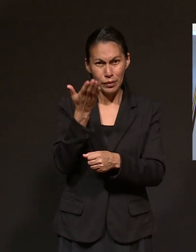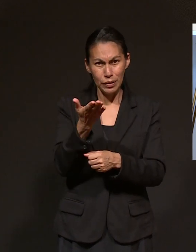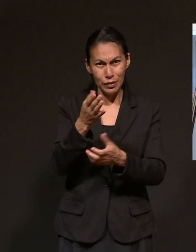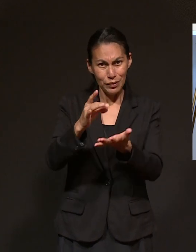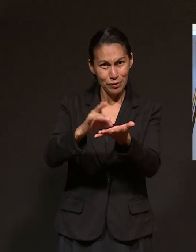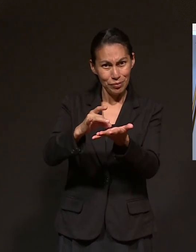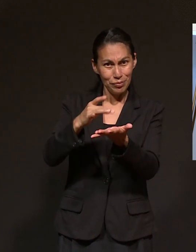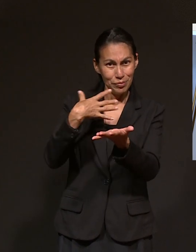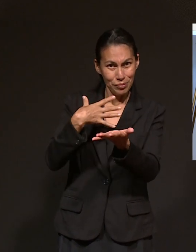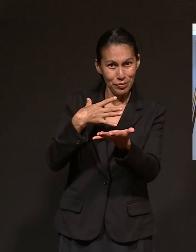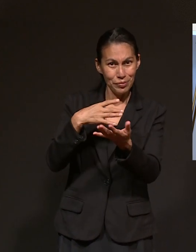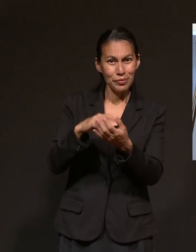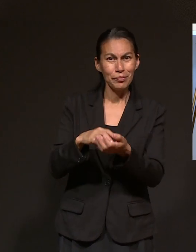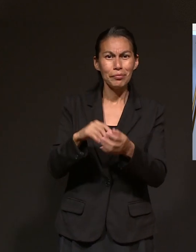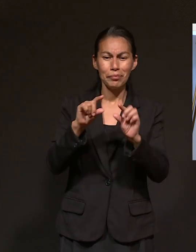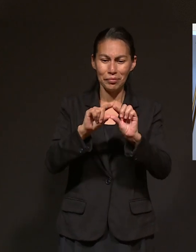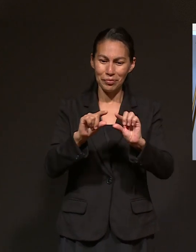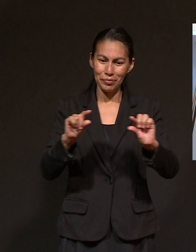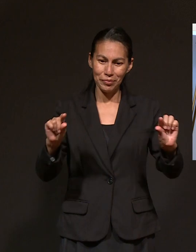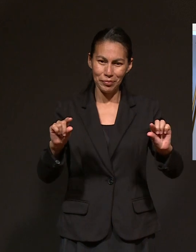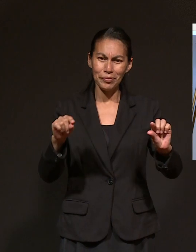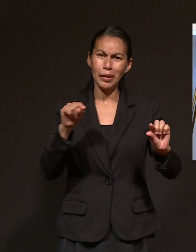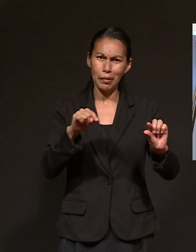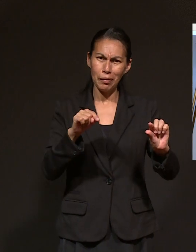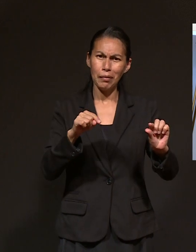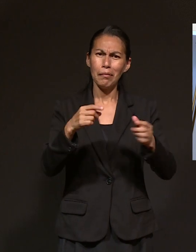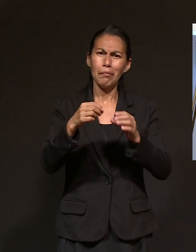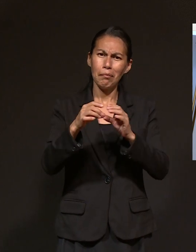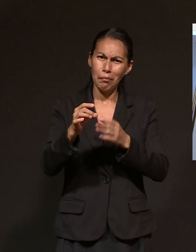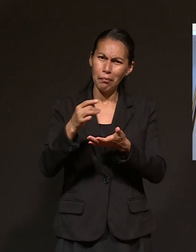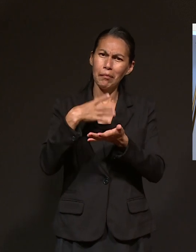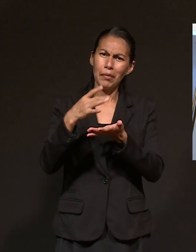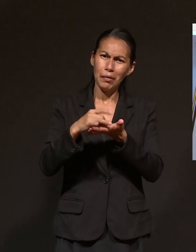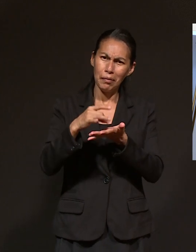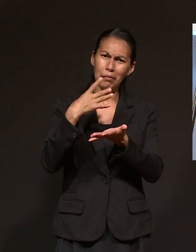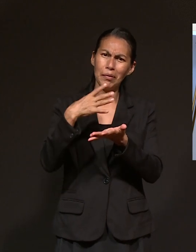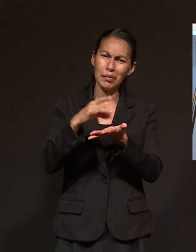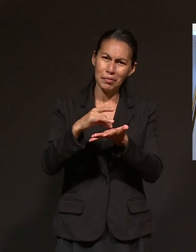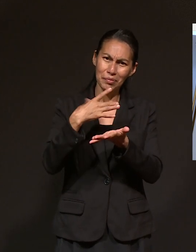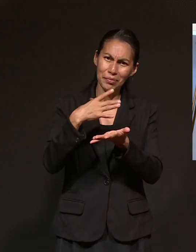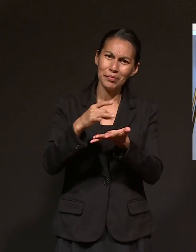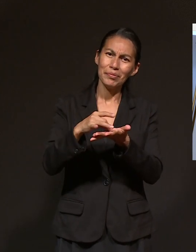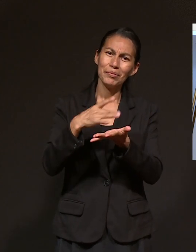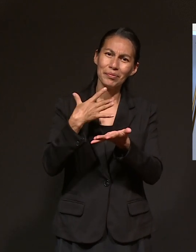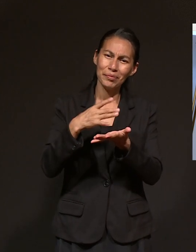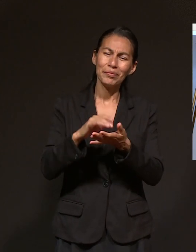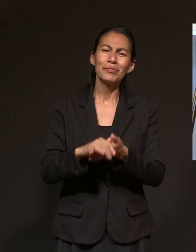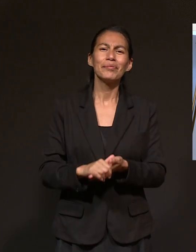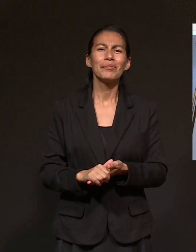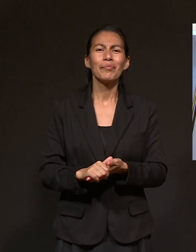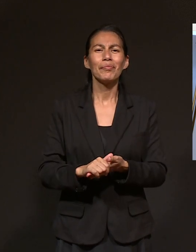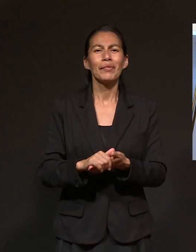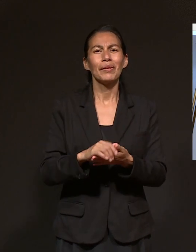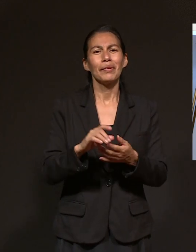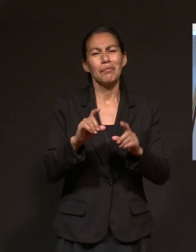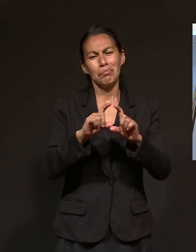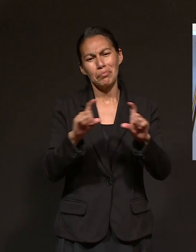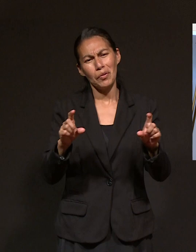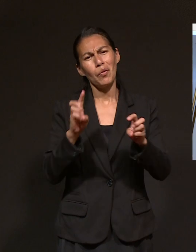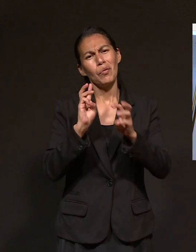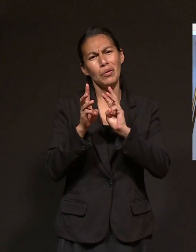para que envíen sus pedidos de oración a los medios que están pasando en pantalla. Y que